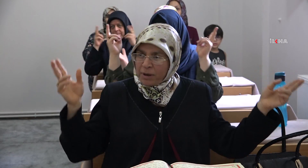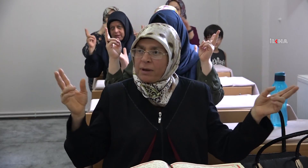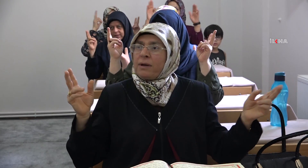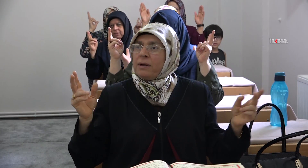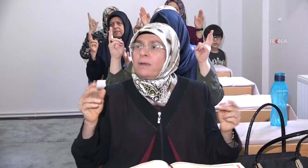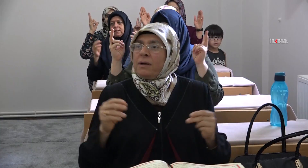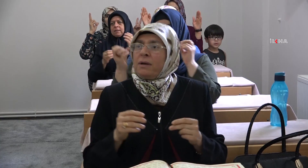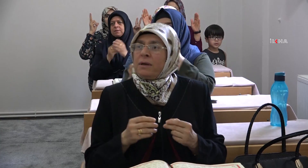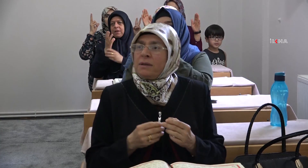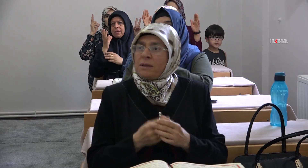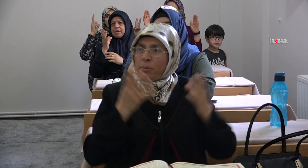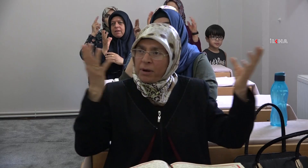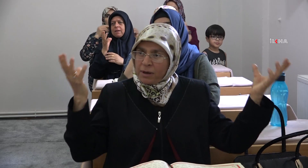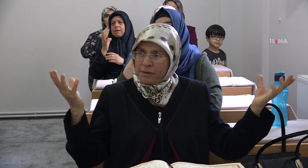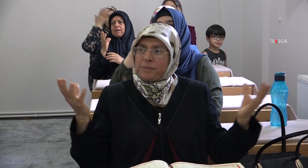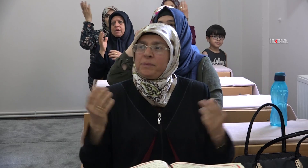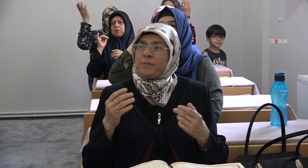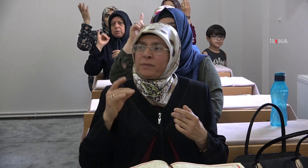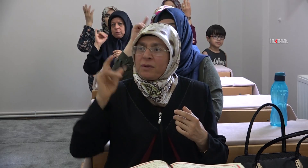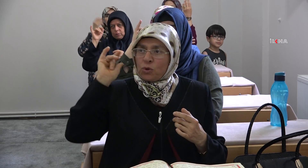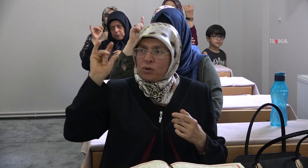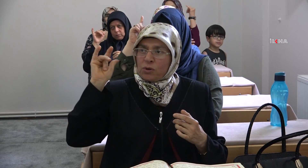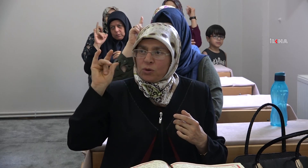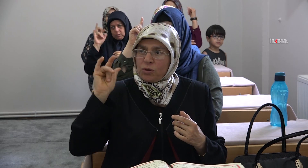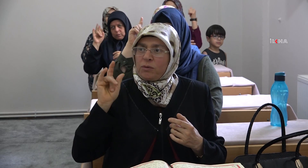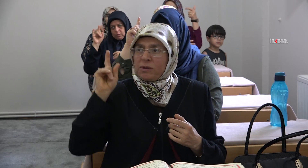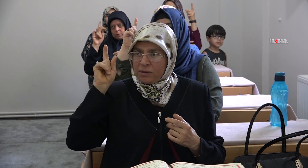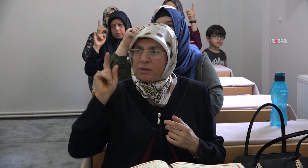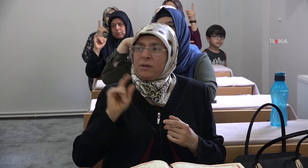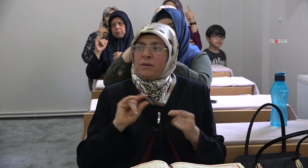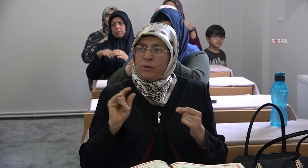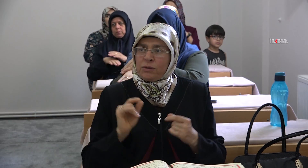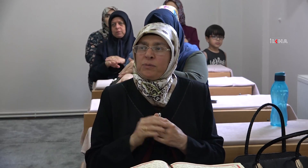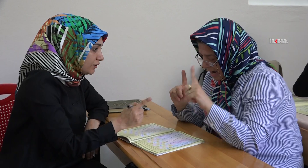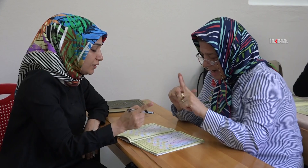Sabahım, yaratanım, Rabbine sığınırım.